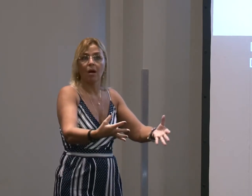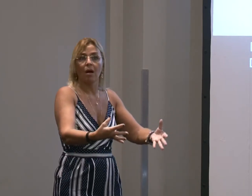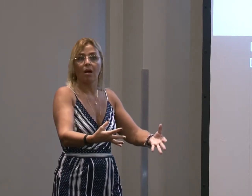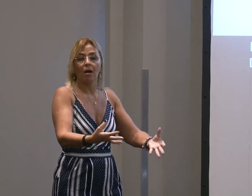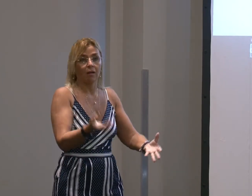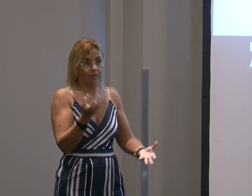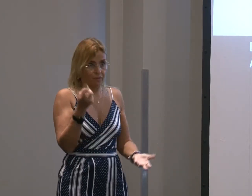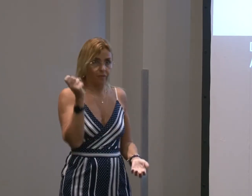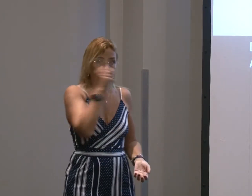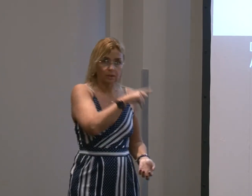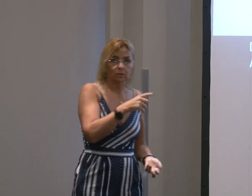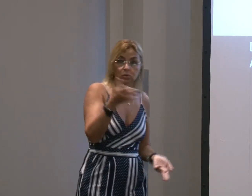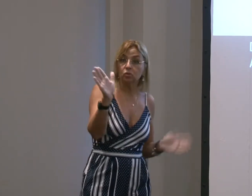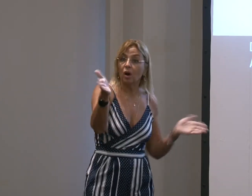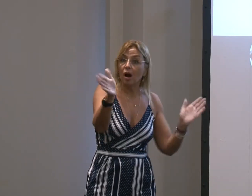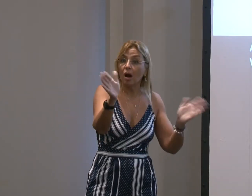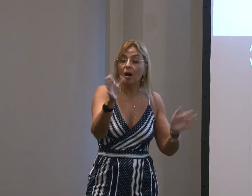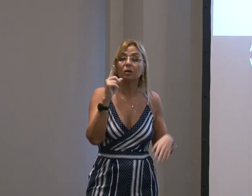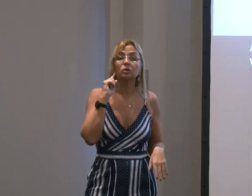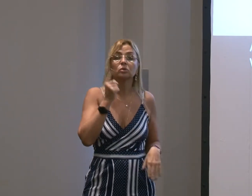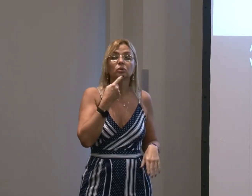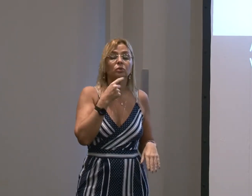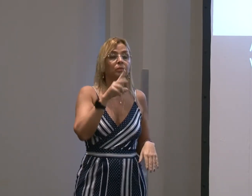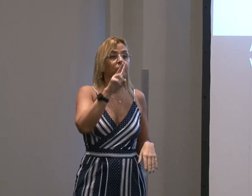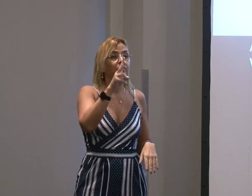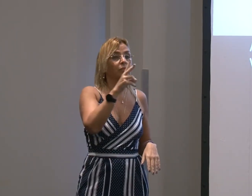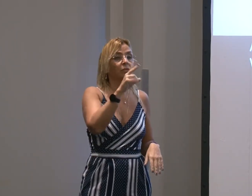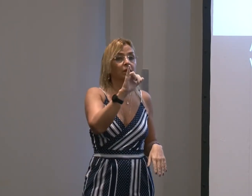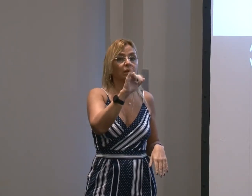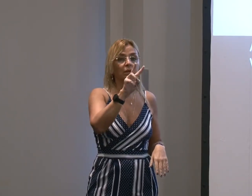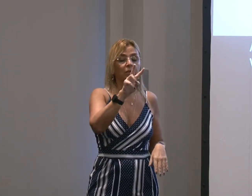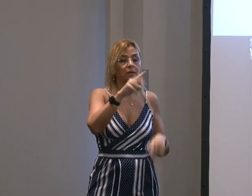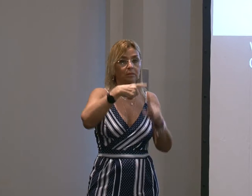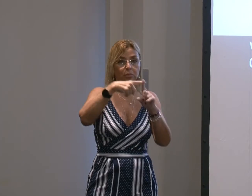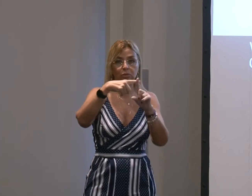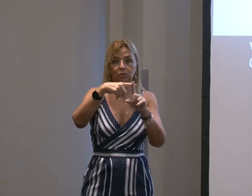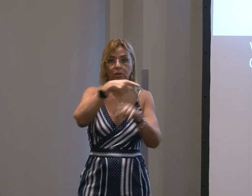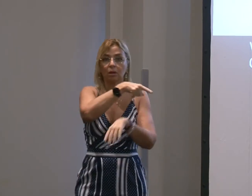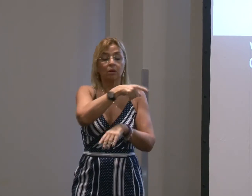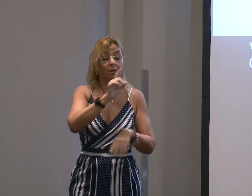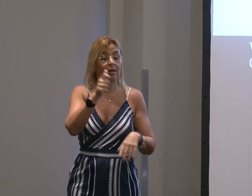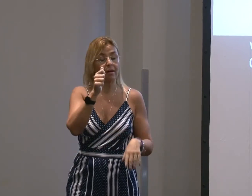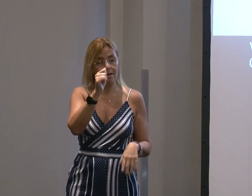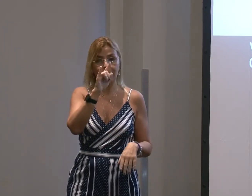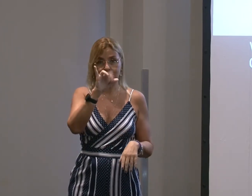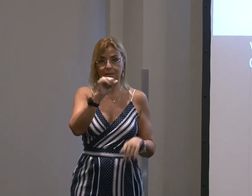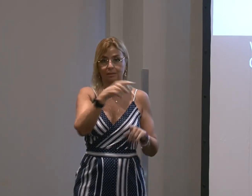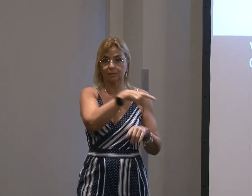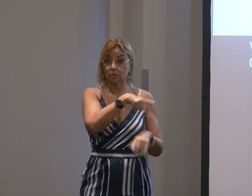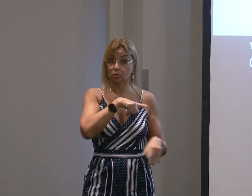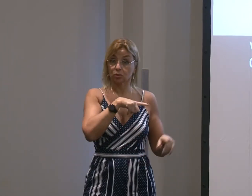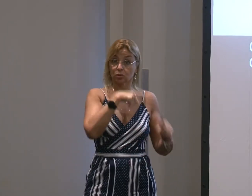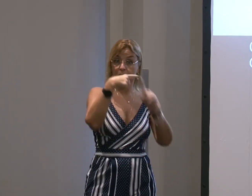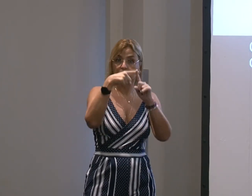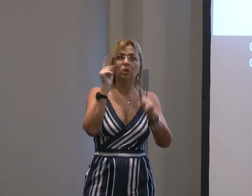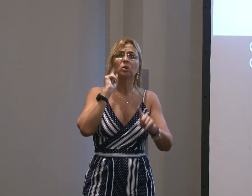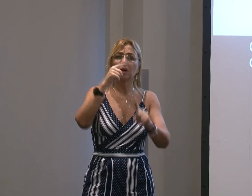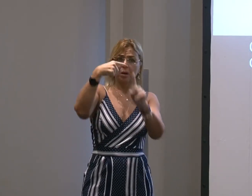Como é que a gente explica esses tipos de conceitos na área médica para que eles entendam? Tinha um surdo